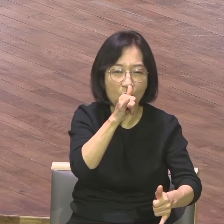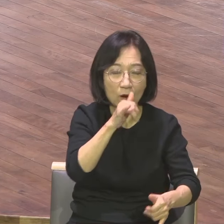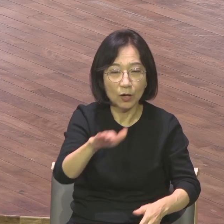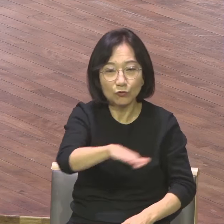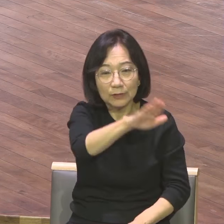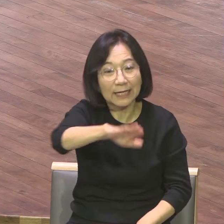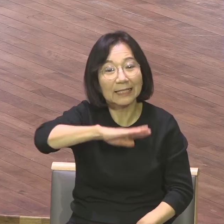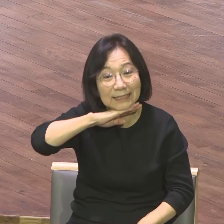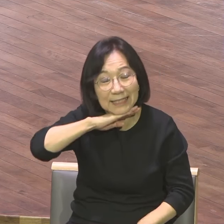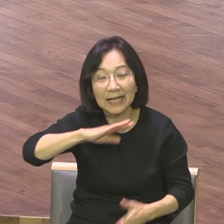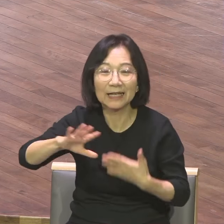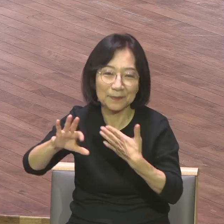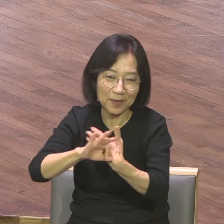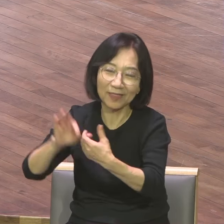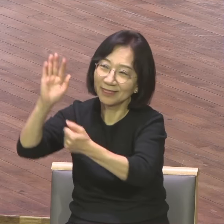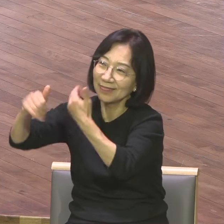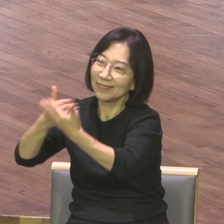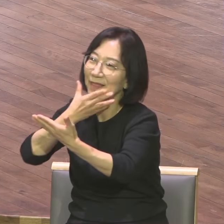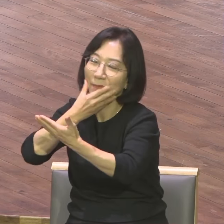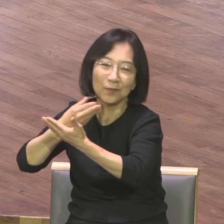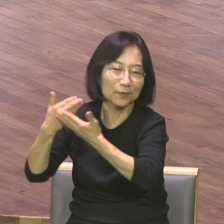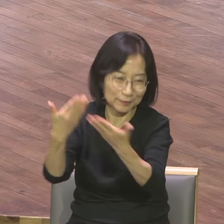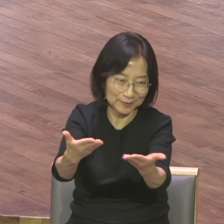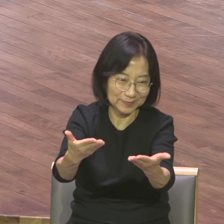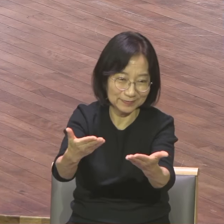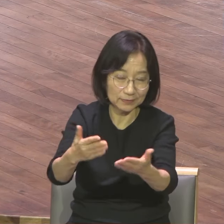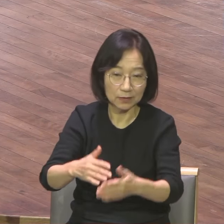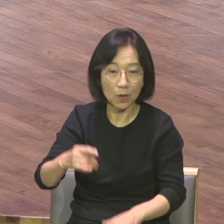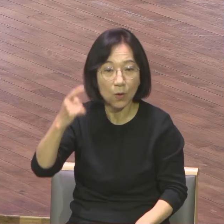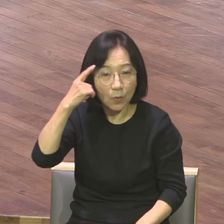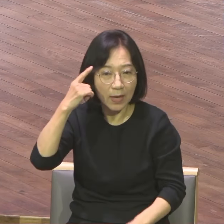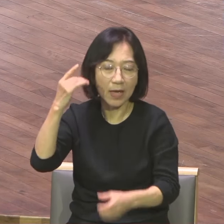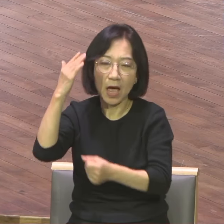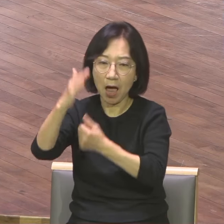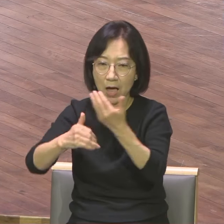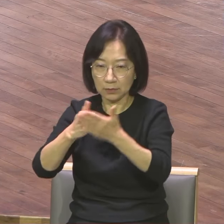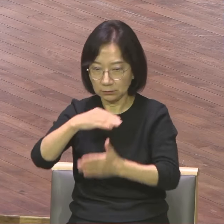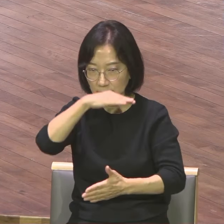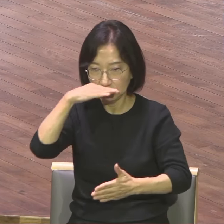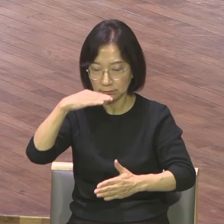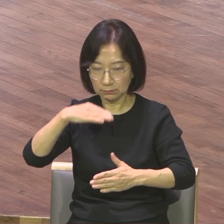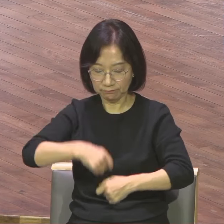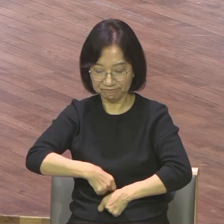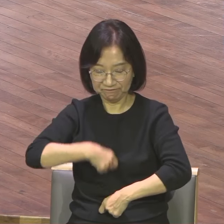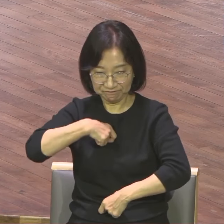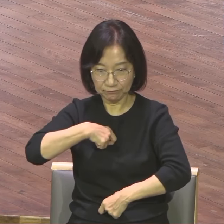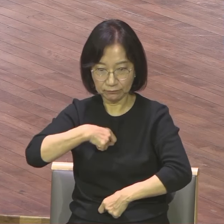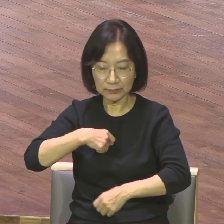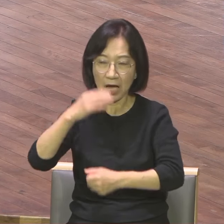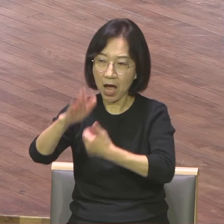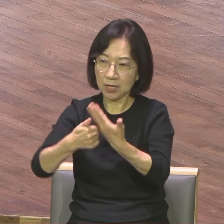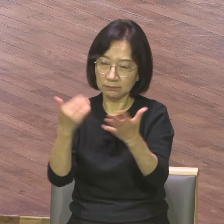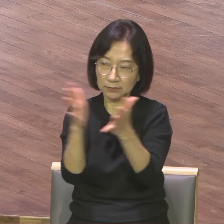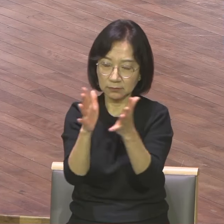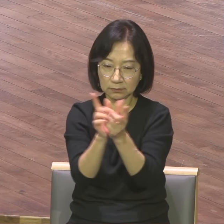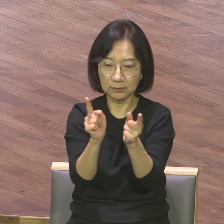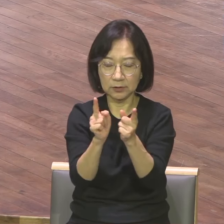주신다 하잖아요. 하나님은 공의로우신 하나님이십니다. 하나님께서 친히 해결해 주신다는